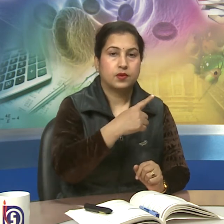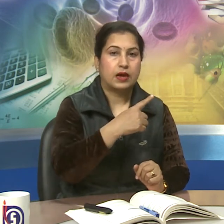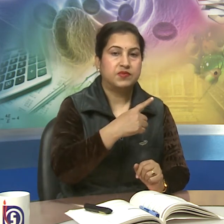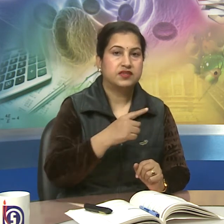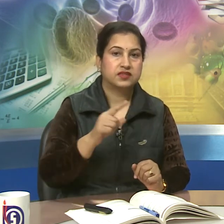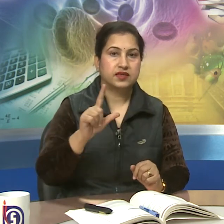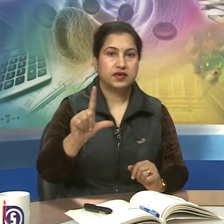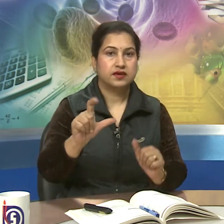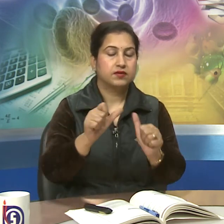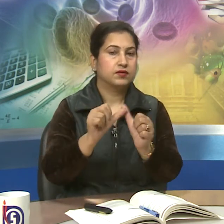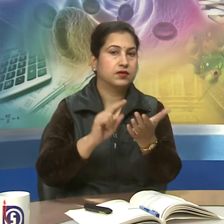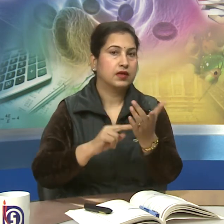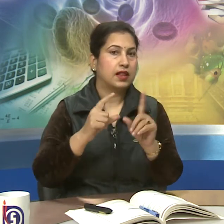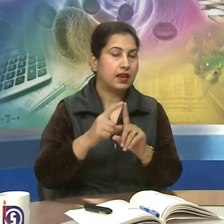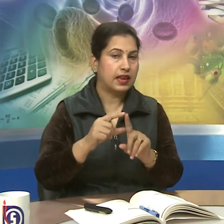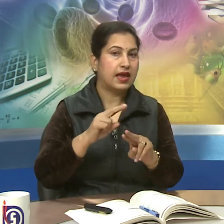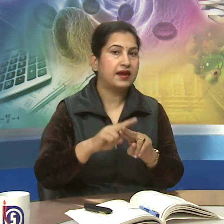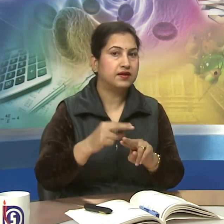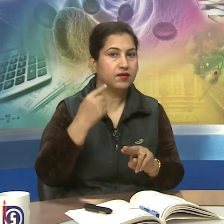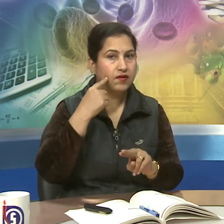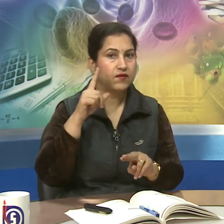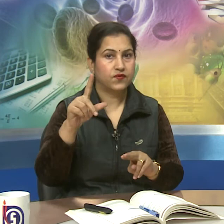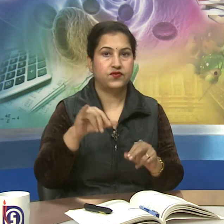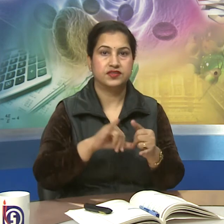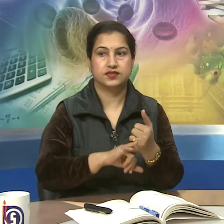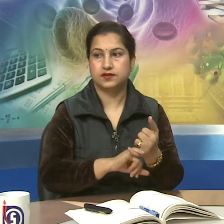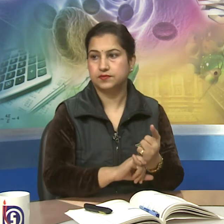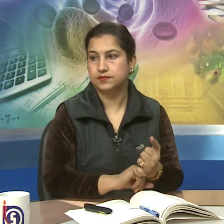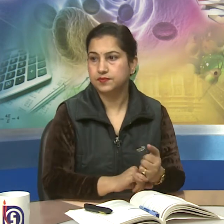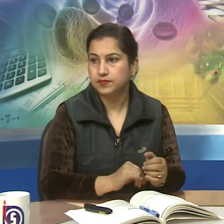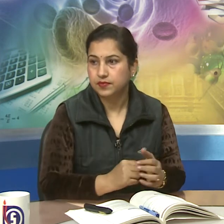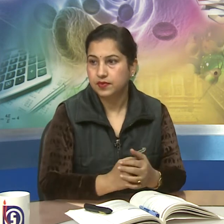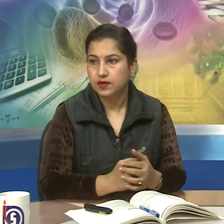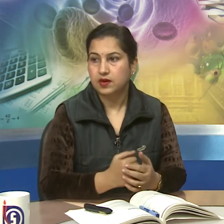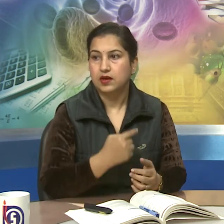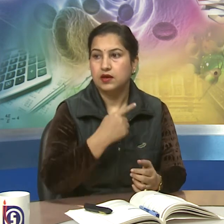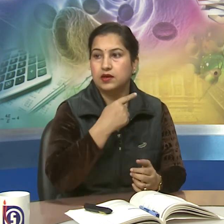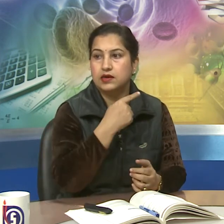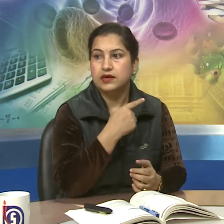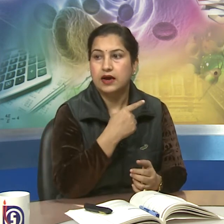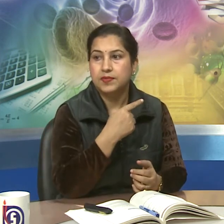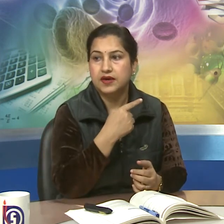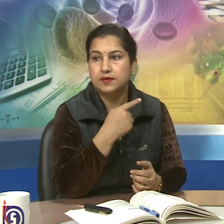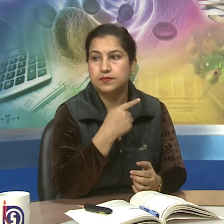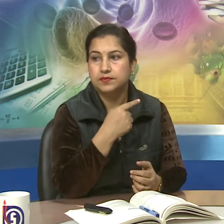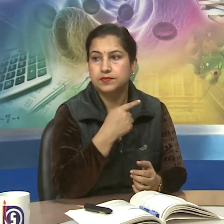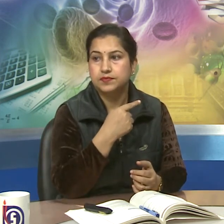कि अब देख सकते हैं लैंड बिल पे कि यहां पर